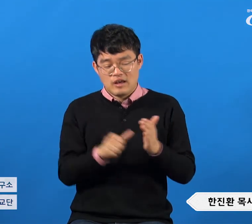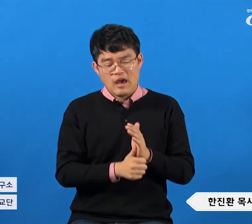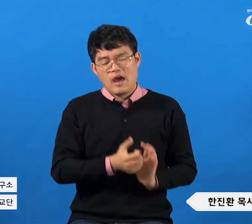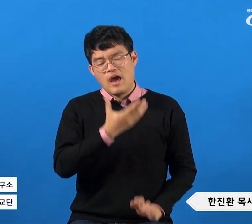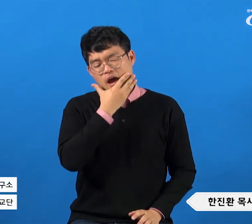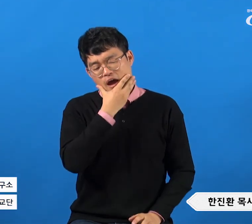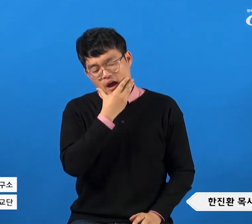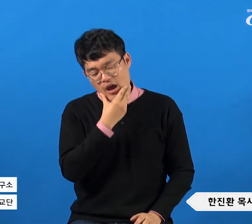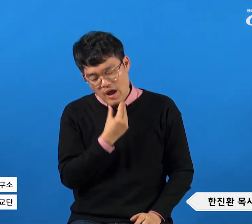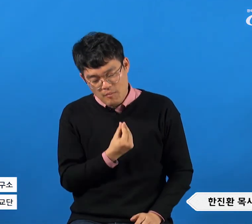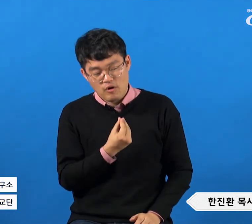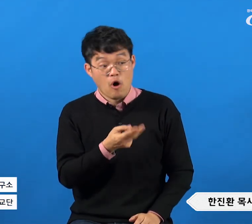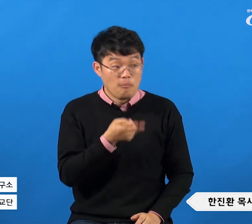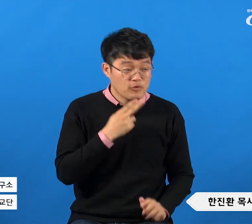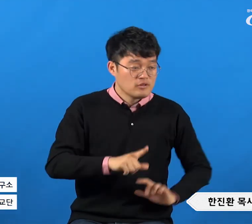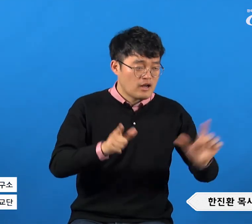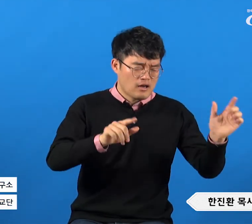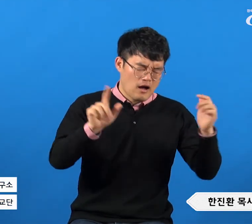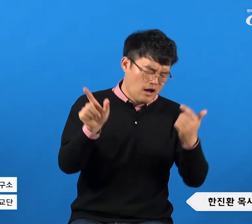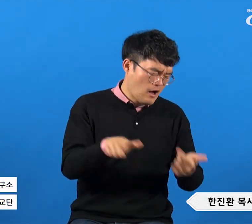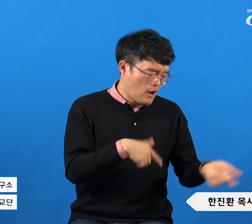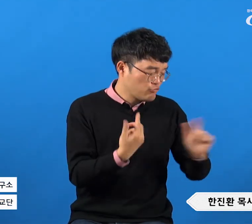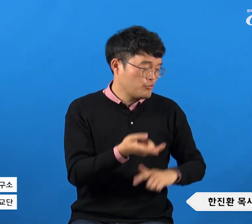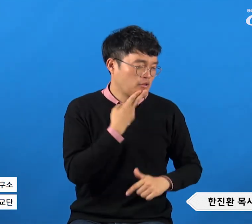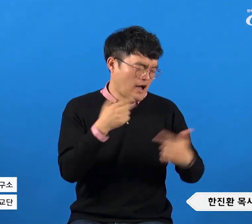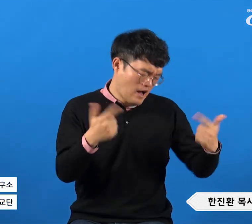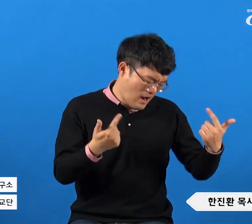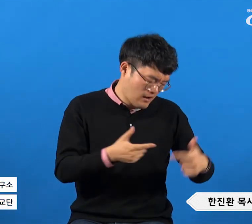없었다, 그렇게 고백할 수 있는